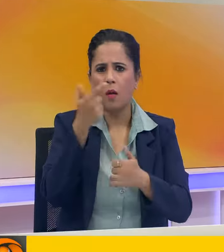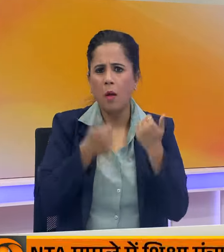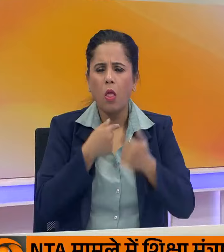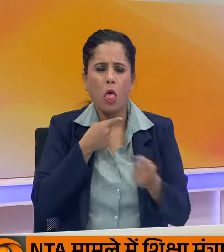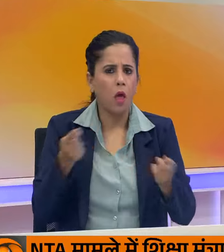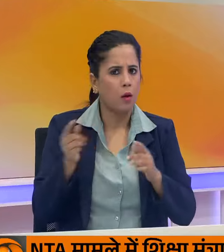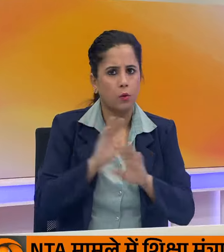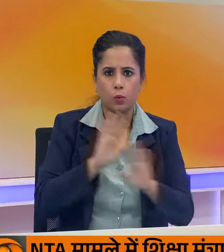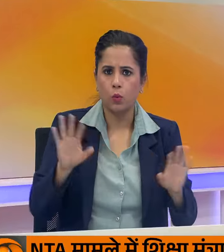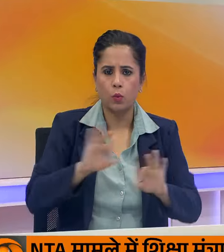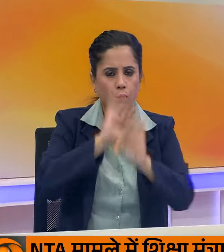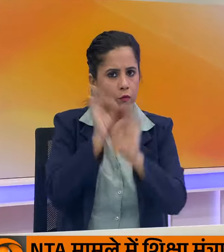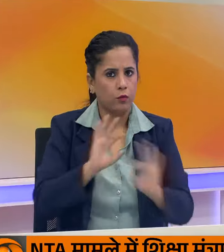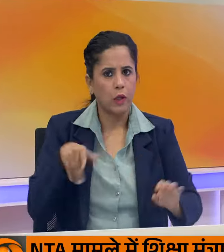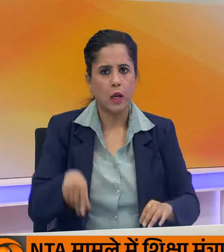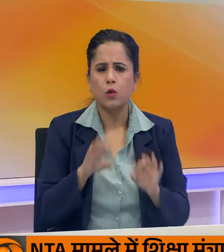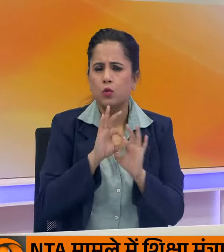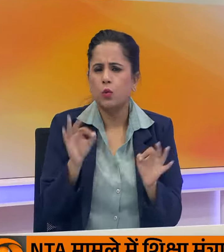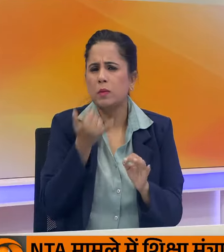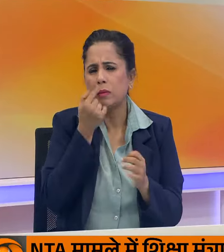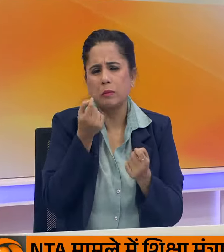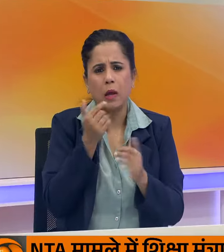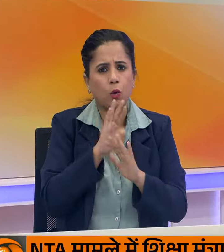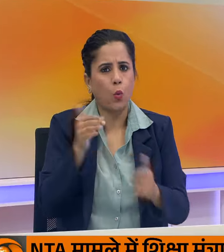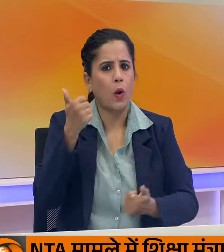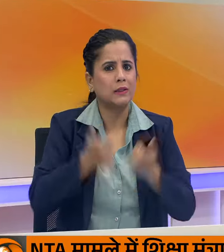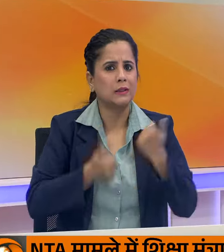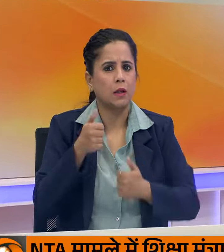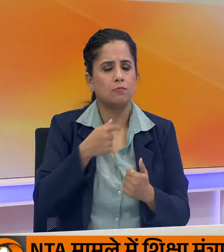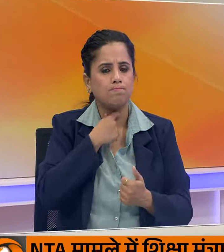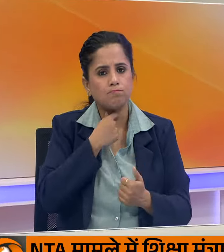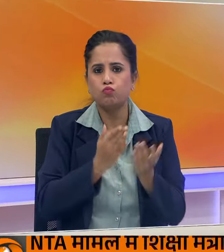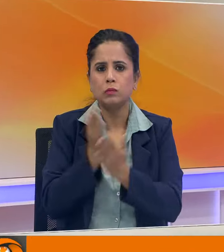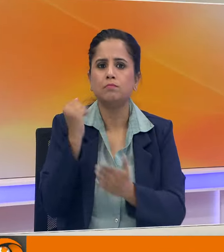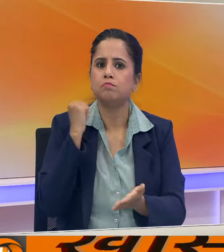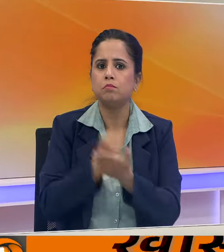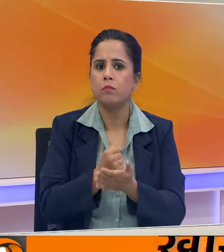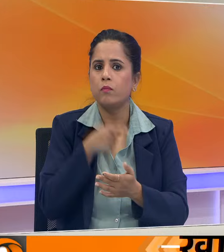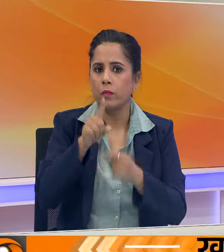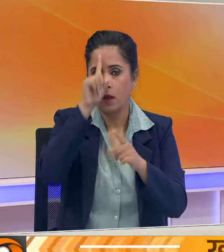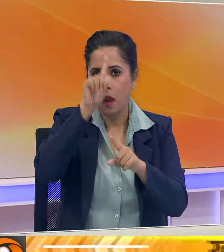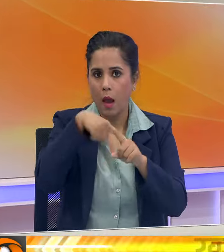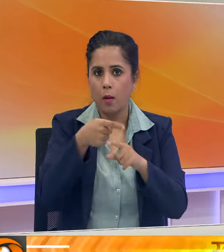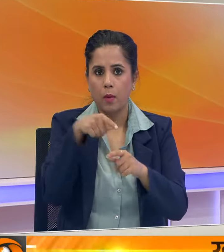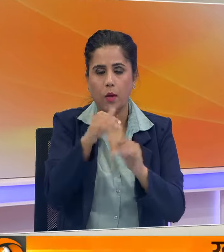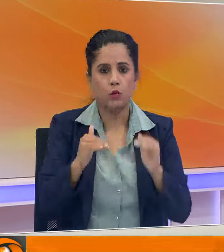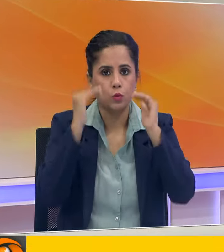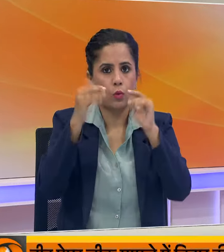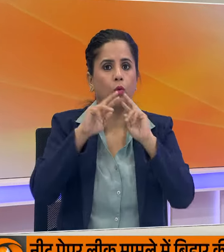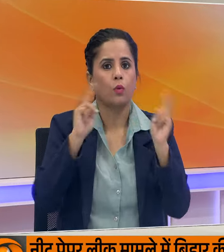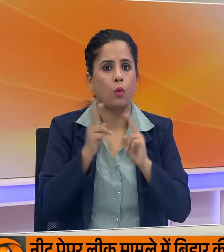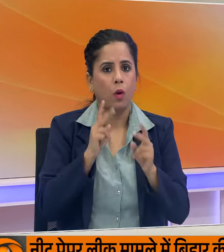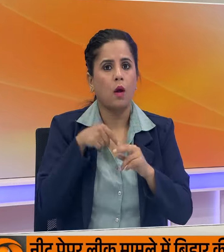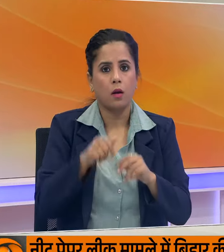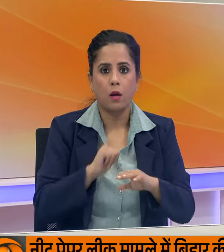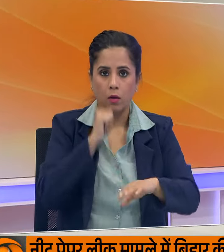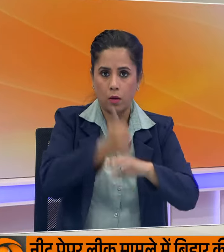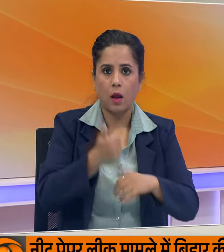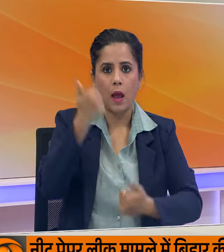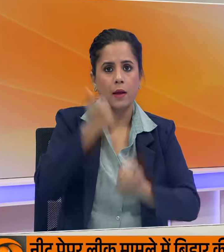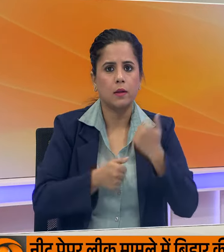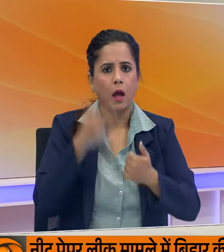मुक्त और शून्य त्रुटि वाली परीक्षाएं एक प्रतिबद्धता है विशेषज्ञों की उच्च स्तरीय समिति का गठन